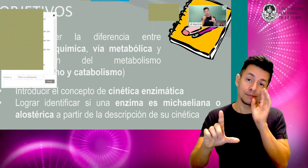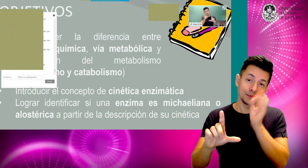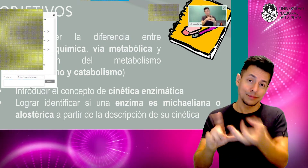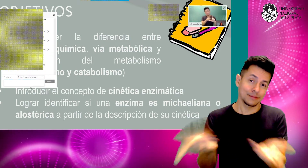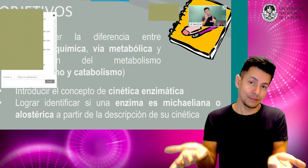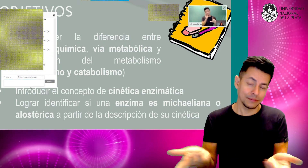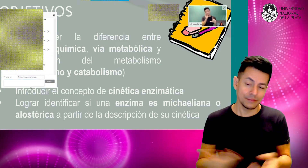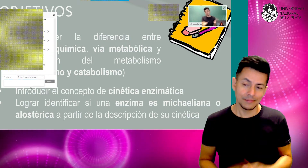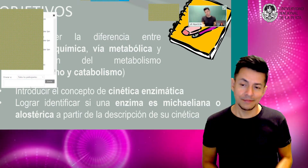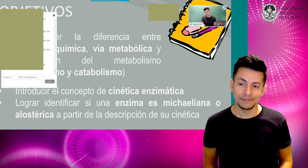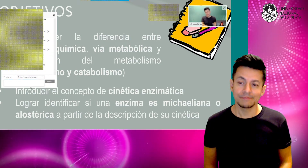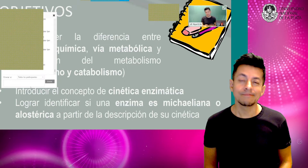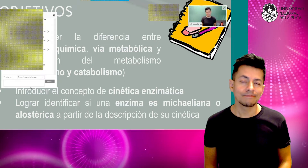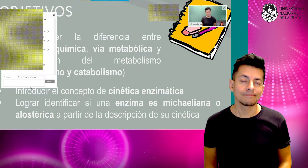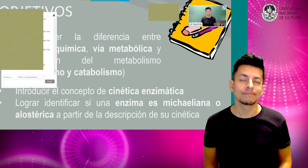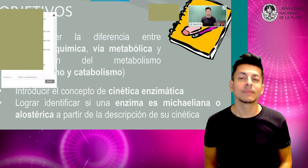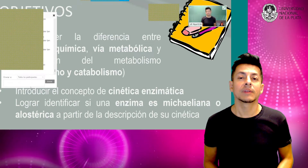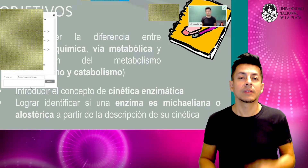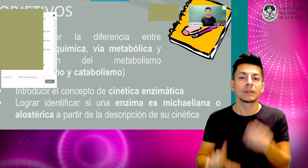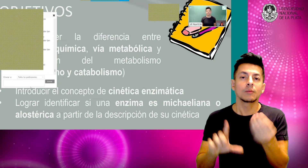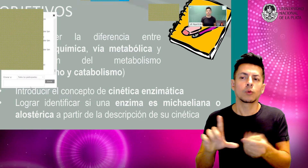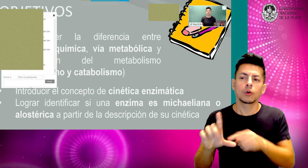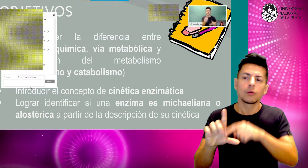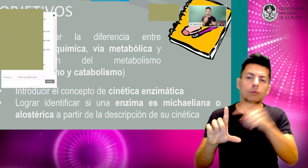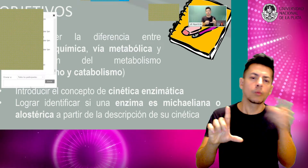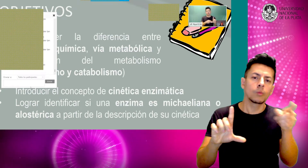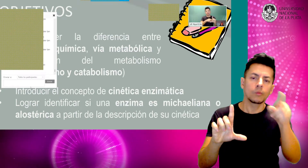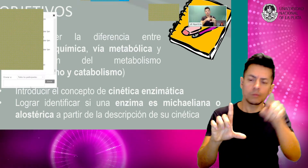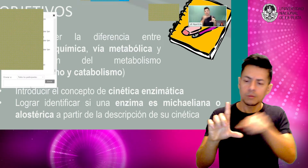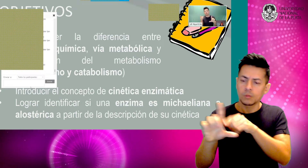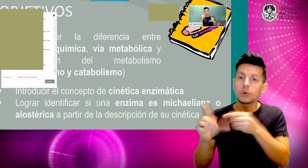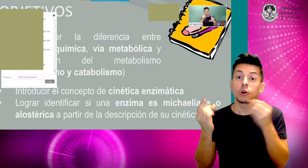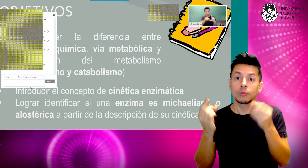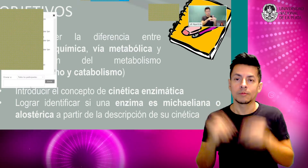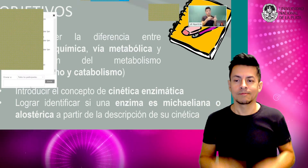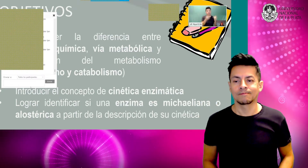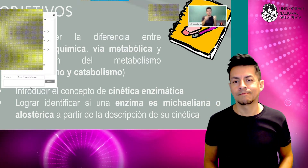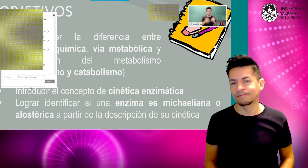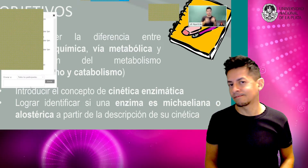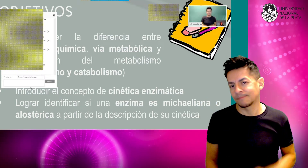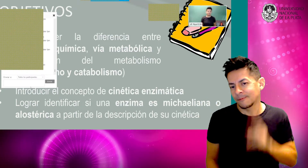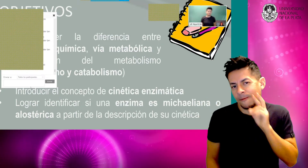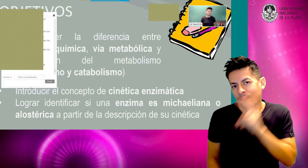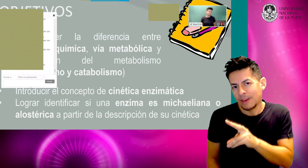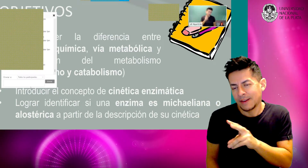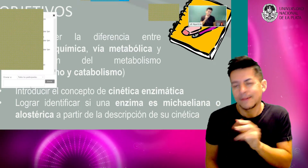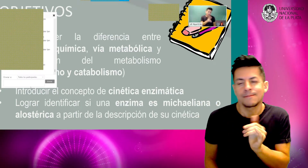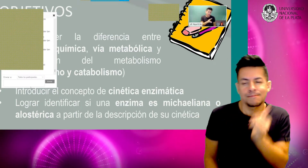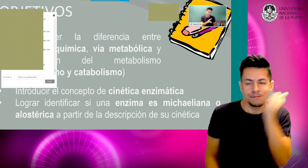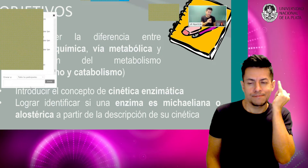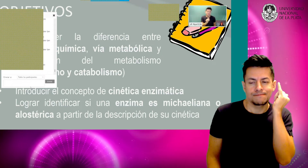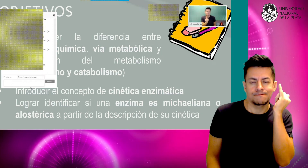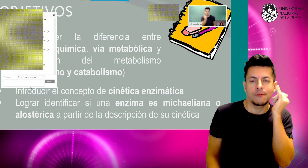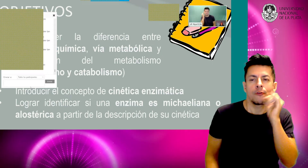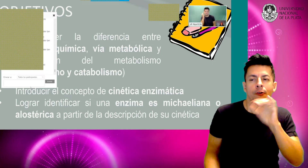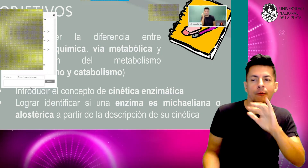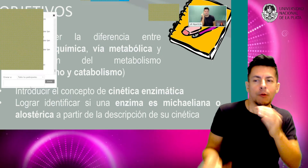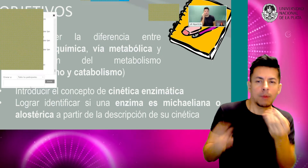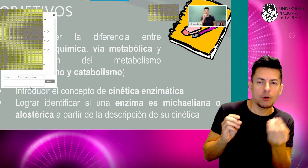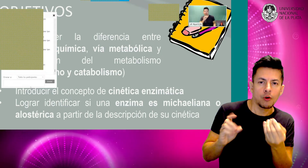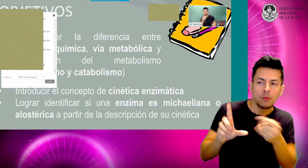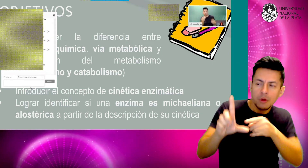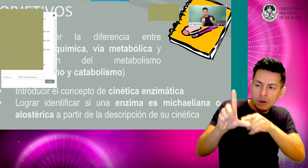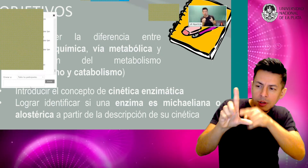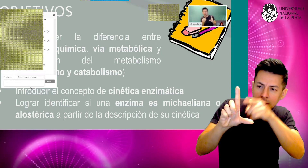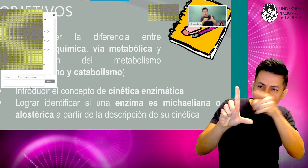exacto. Viendo el tipo de curva, ¿sí? Tienen que mirar la curva, tienen que mirar qué forma tiene esa curva y así van a